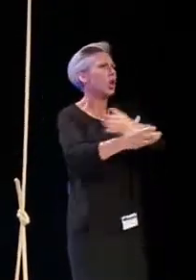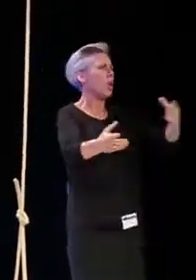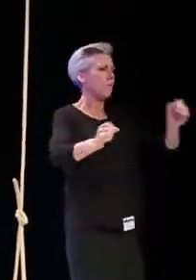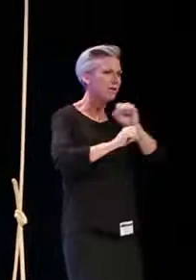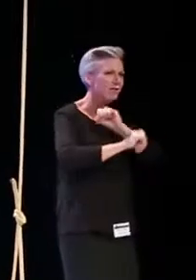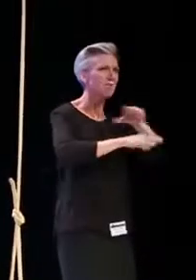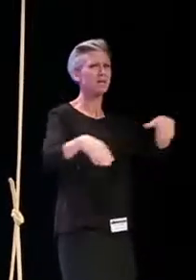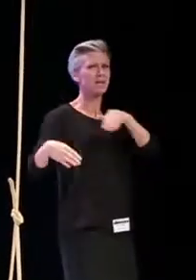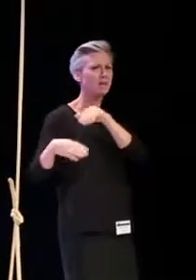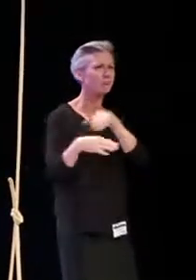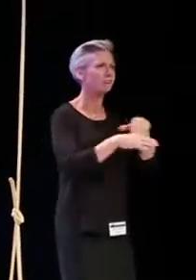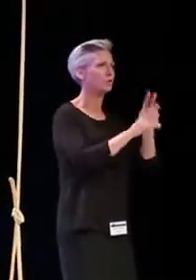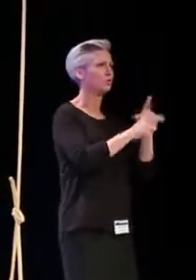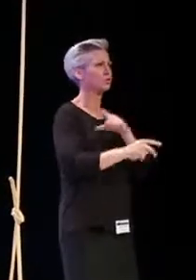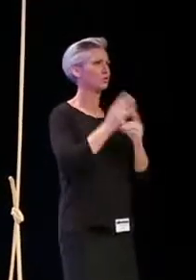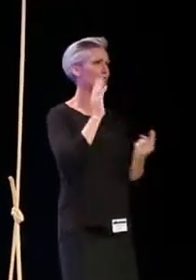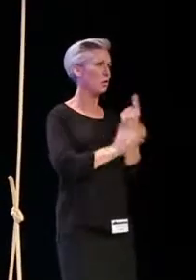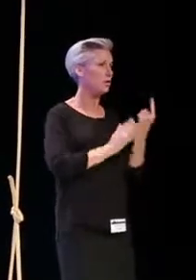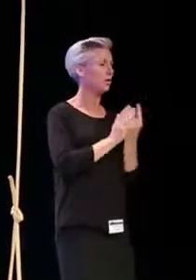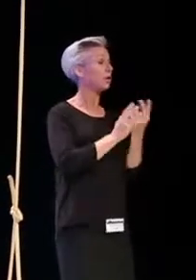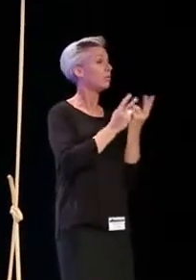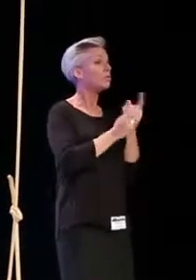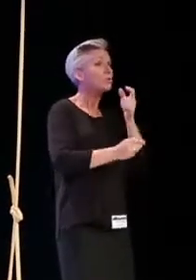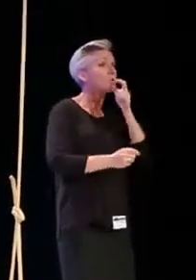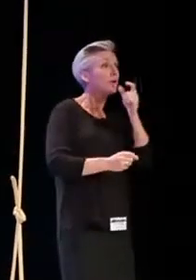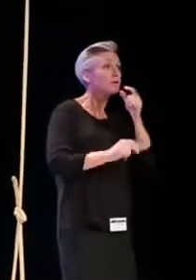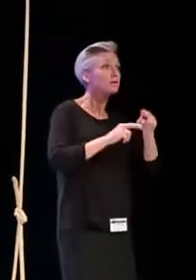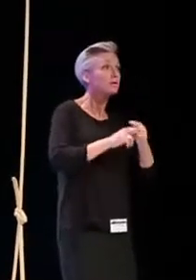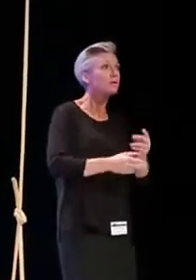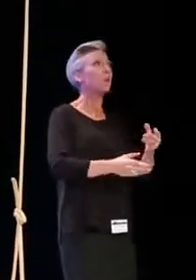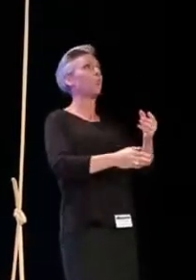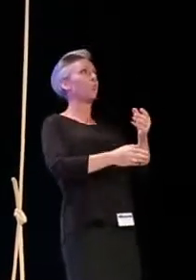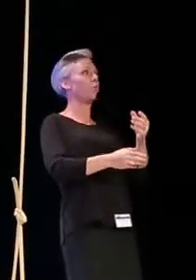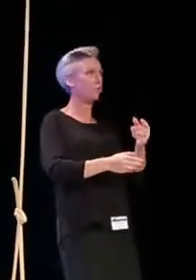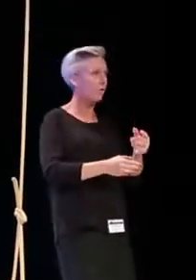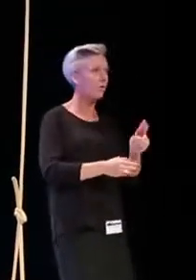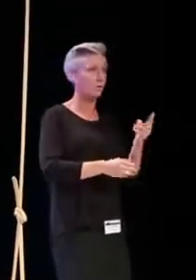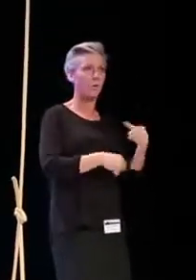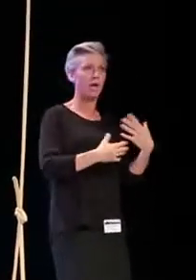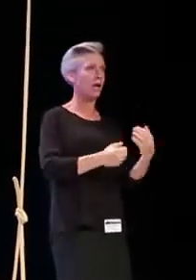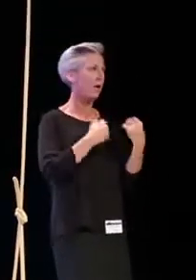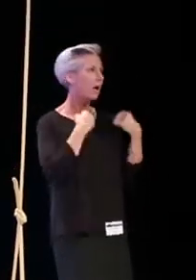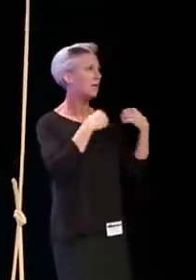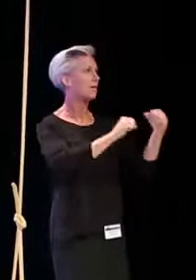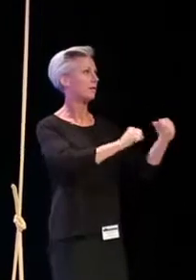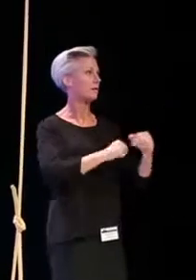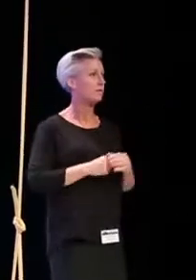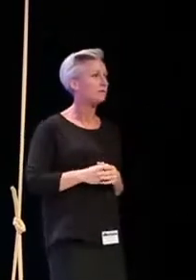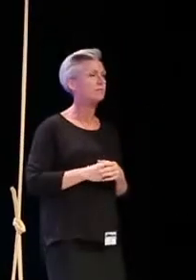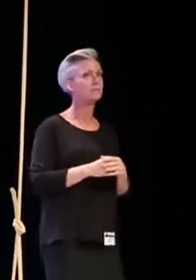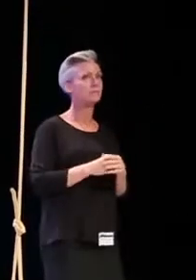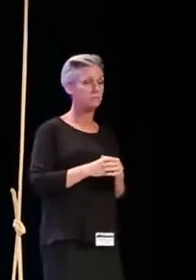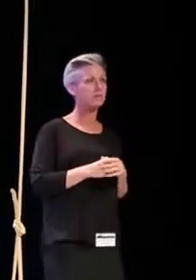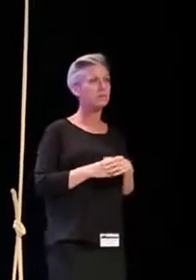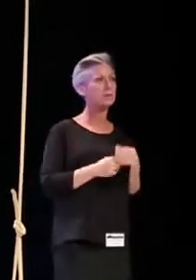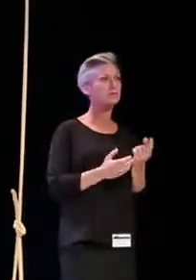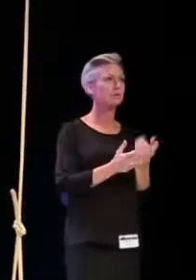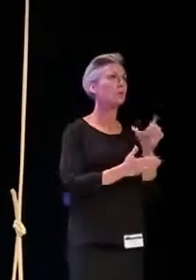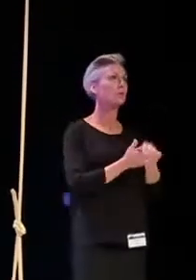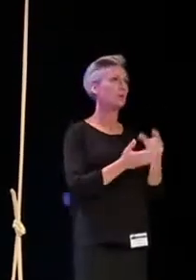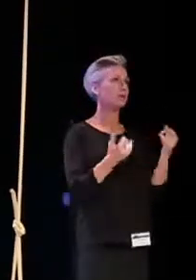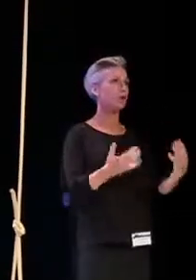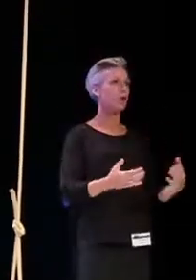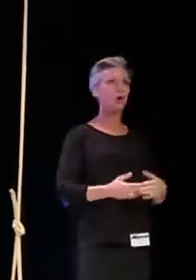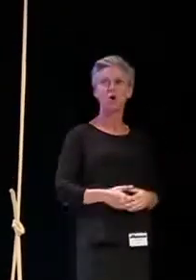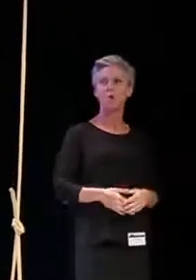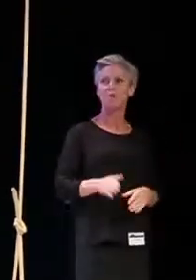som det någonsin går. Så att journalister verkligen känner att jösses, vilken fart det är på de här frågorna. Så jag tror att det är läget just nu. Det är lite med